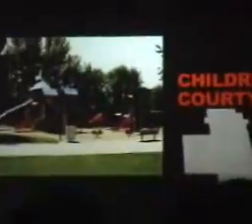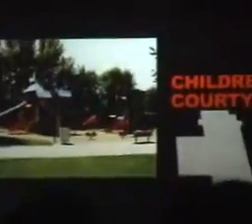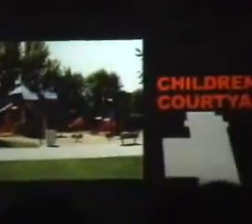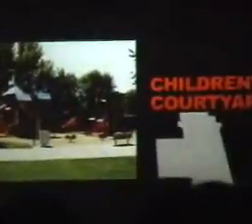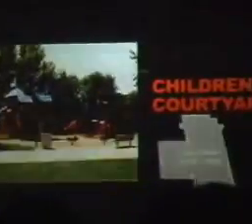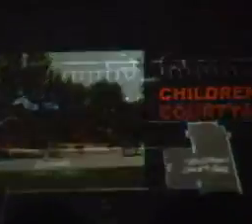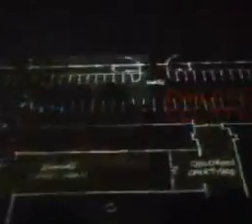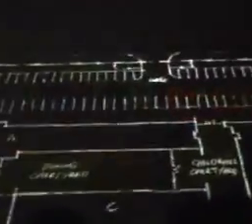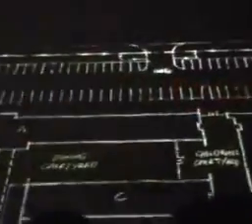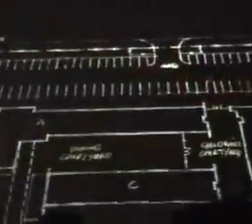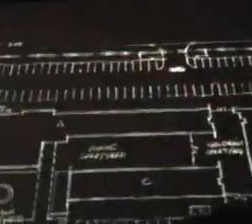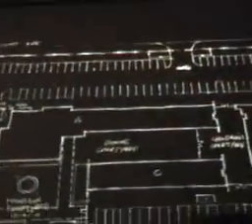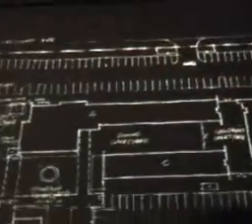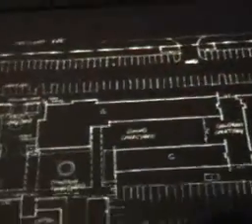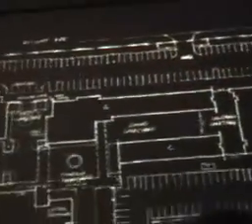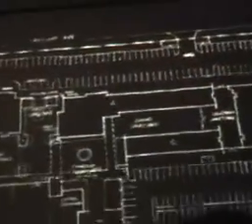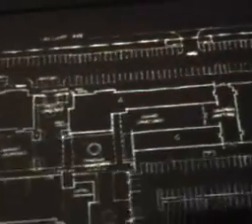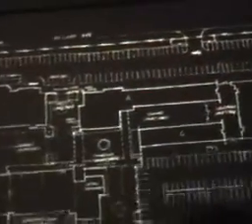나옵니다.